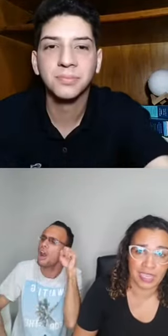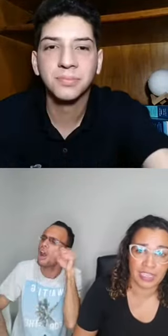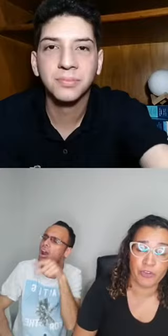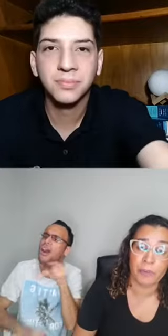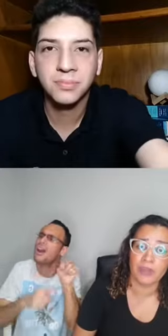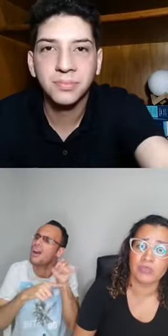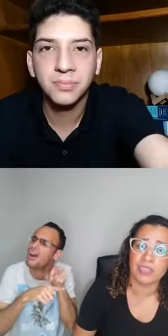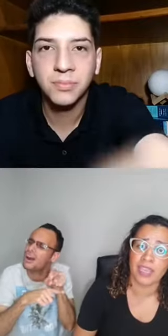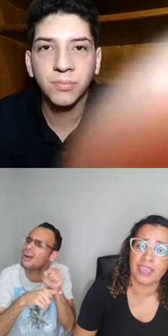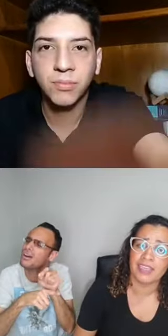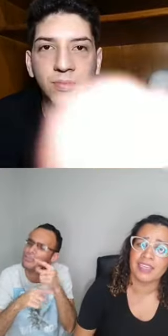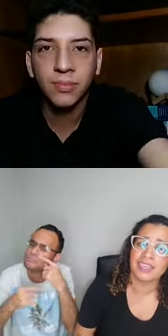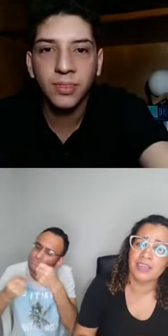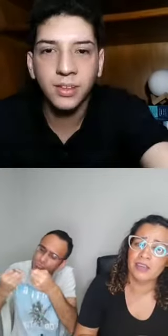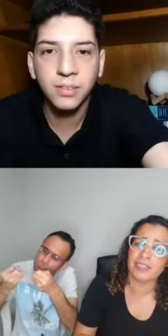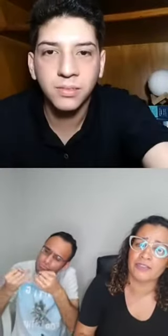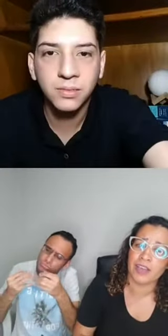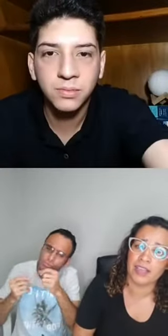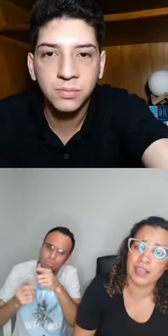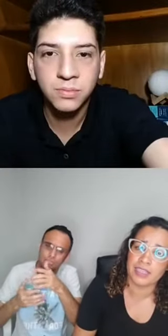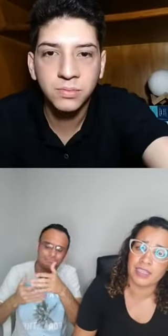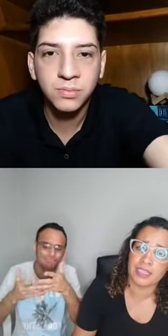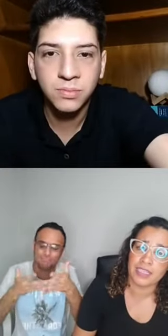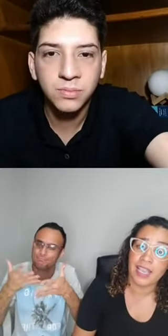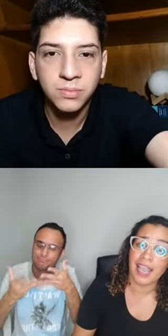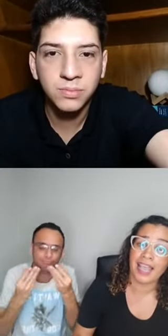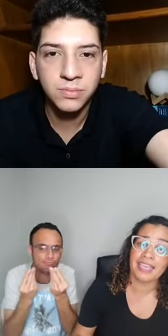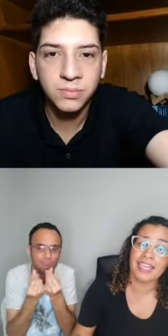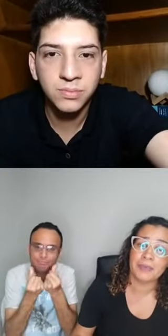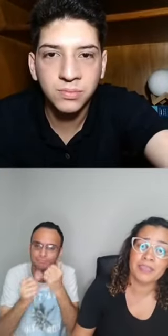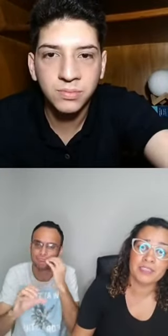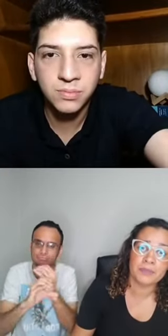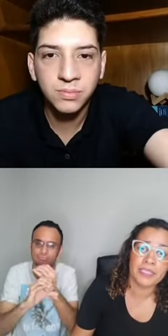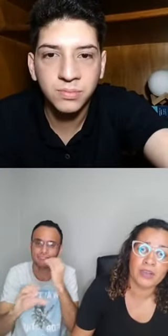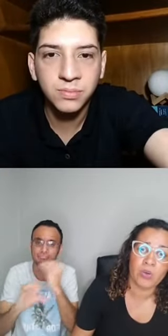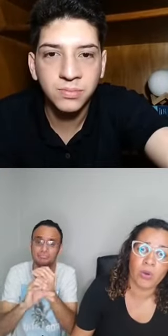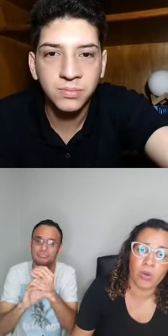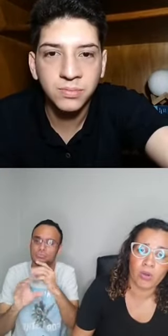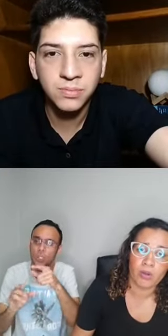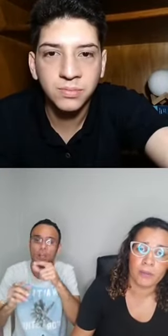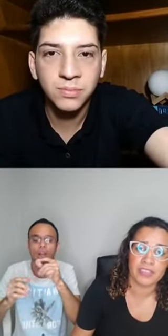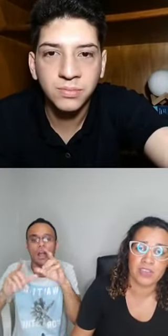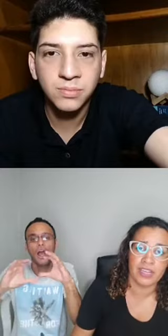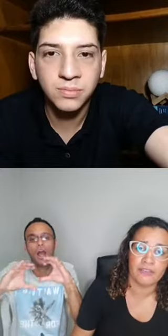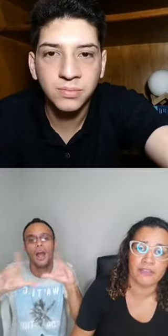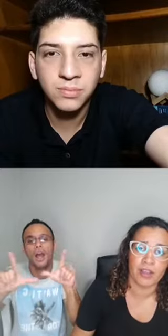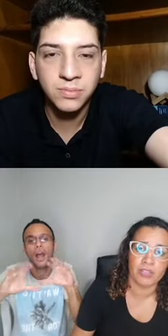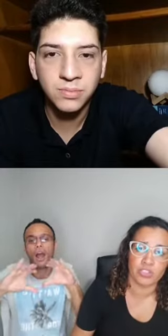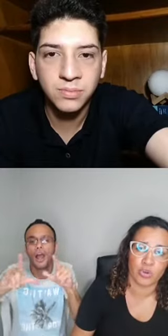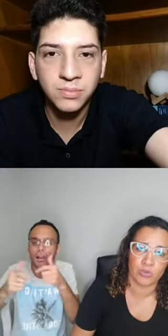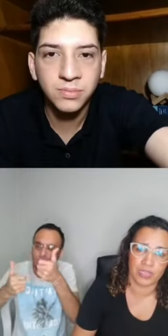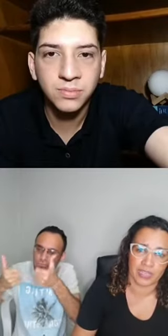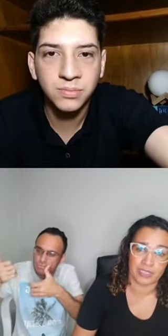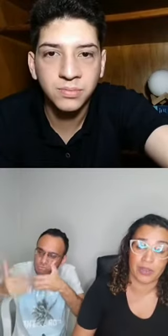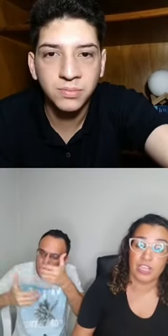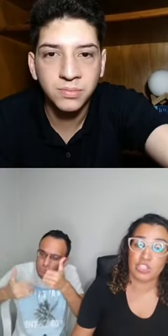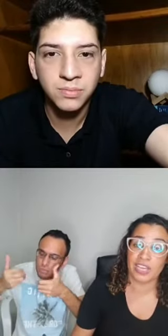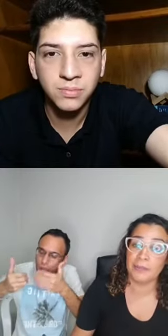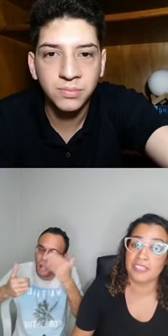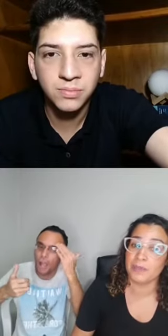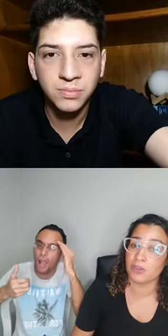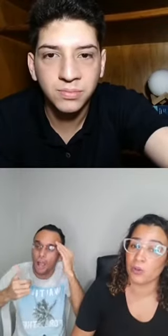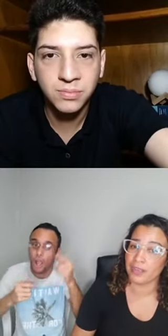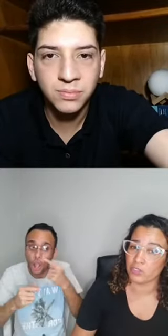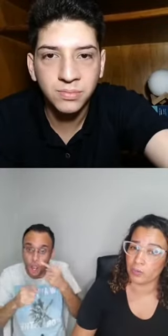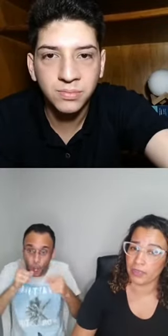entendi nada, aí fui perguntei, o que ele tá falando ali? Aí que ele me explicou, mas olha a falta de comunicação. Só